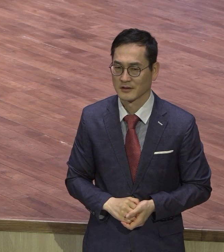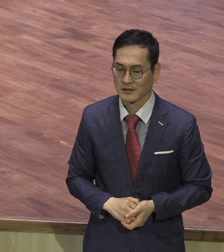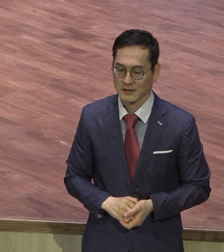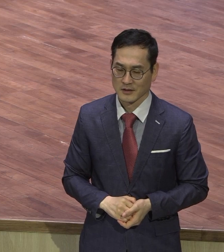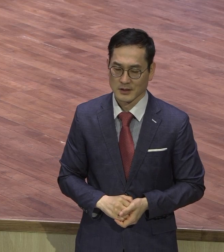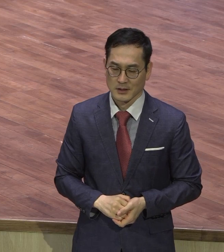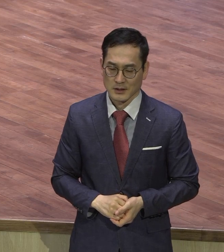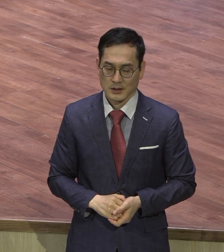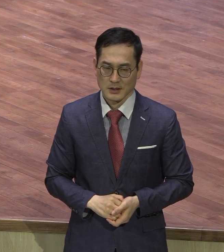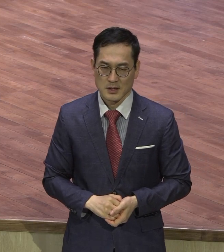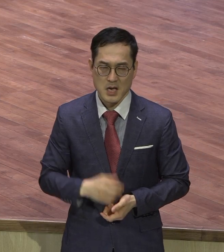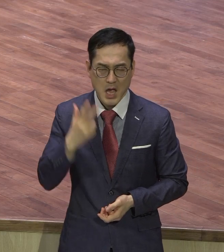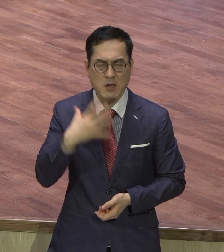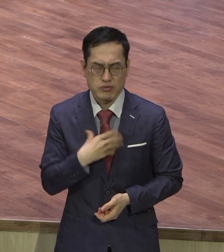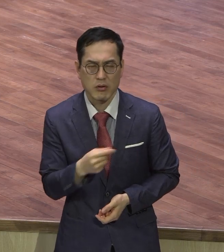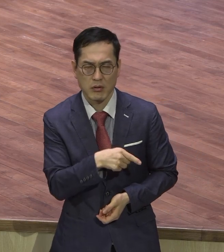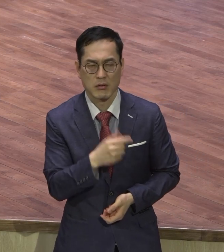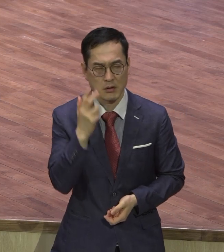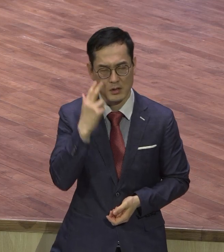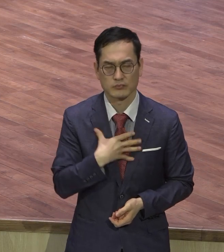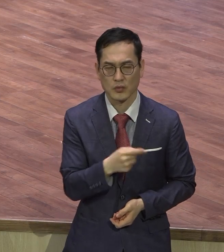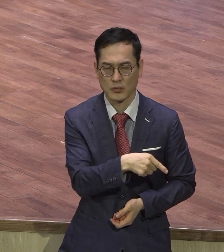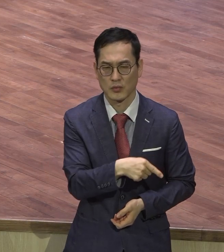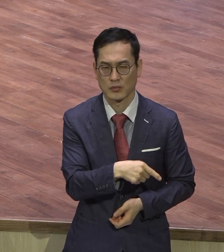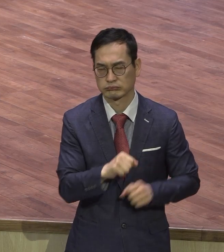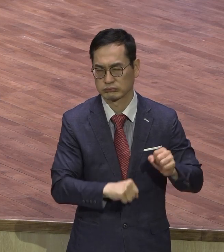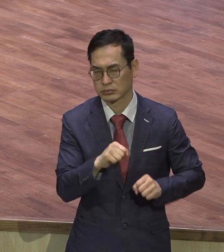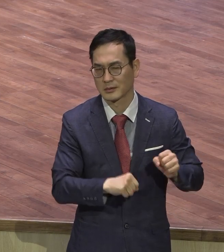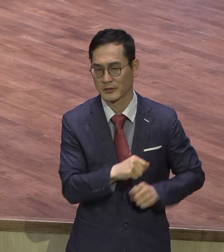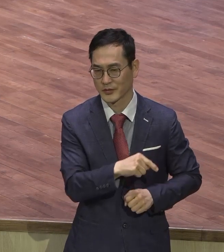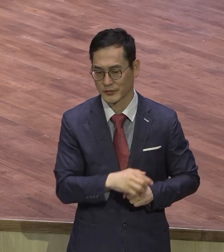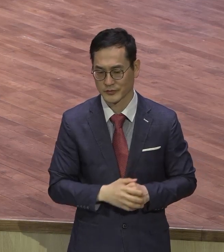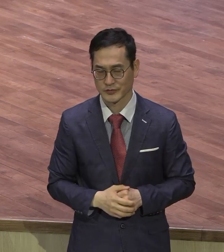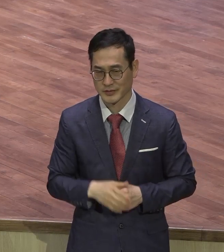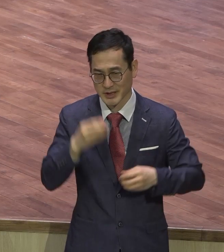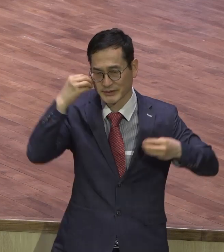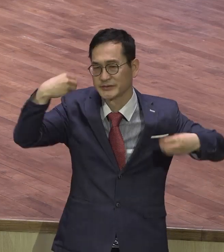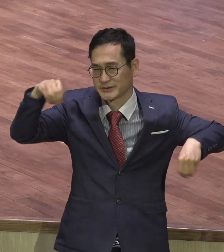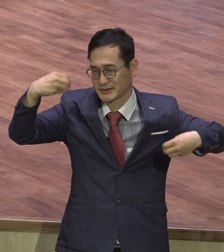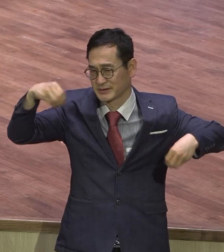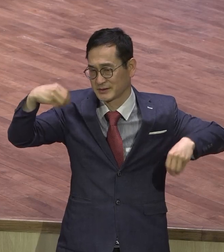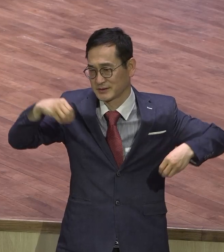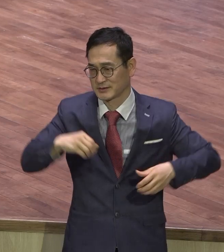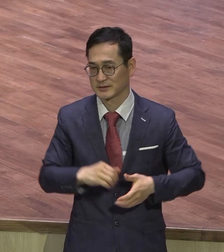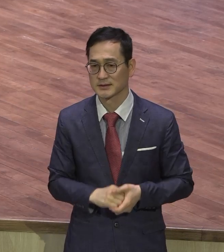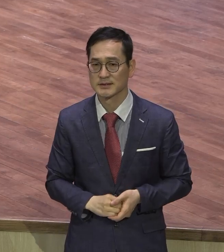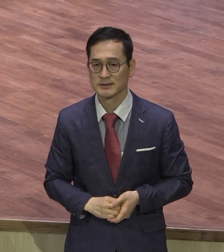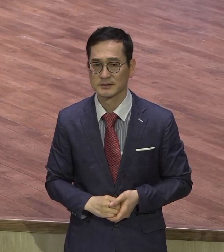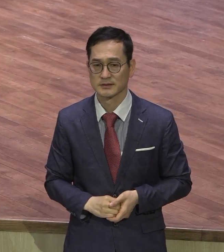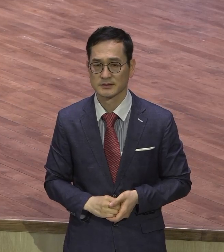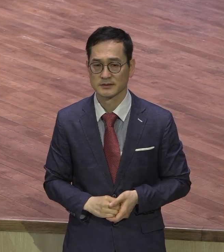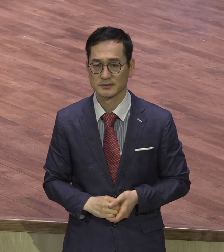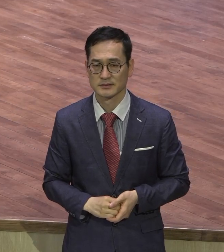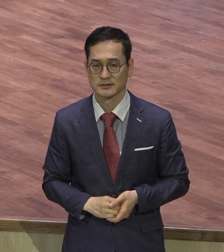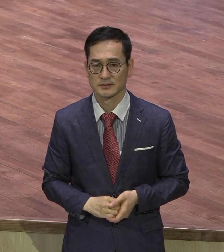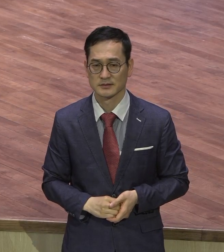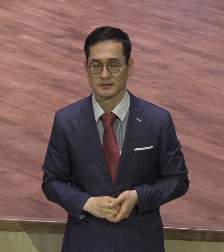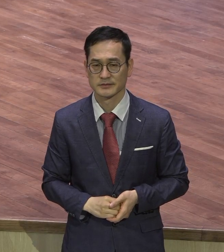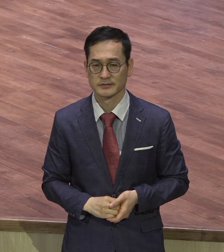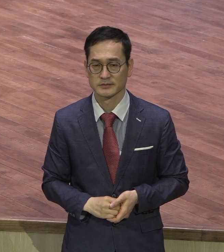그 의식적으로 막 떠는 거예요. 한마디로 이 모든 것이 뭐요? 자기 도취에 빠진